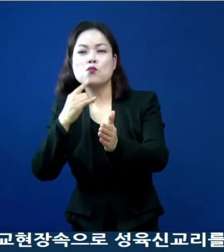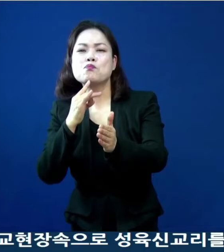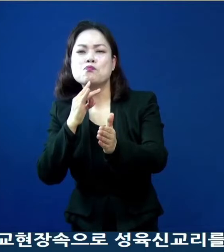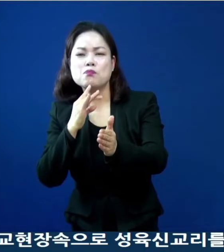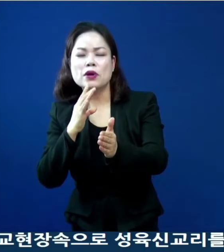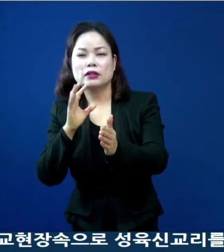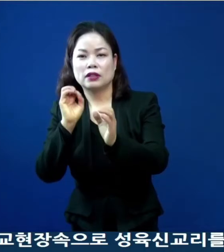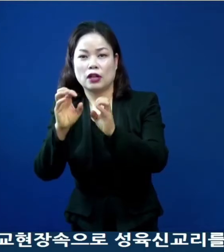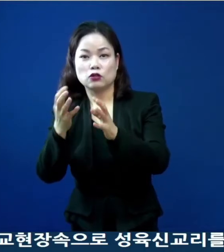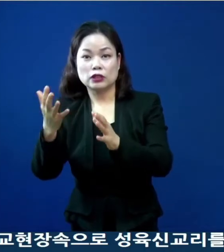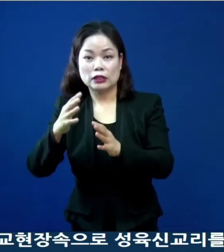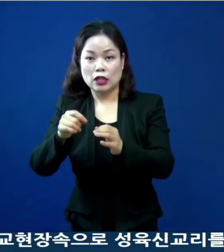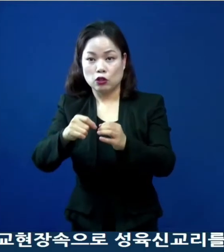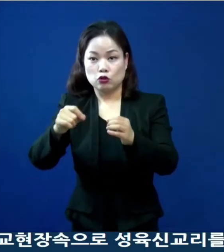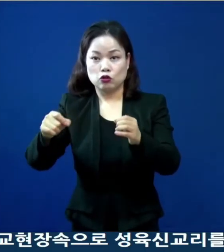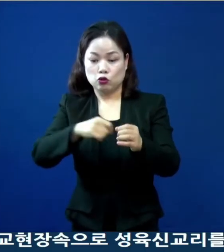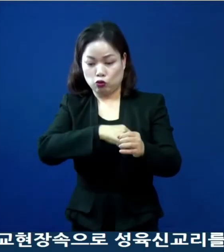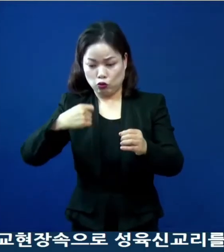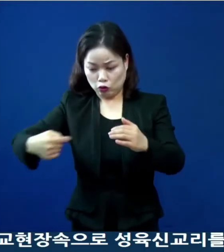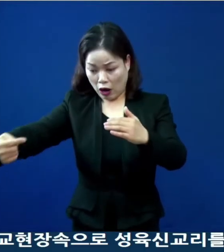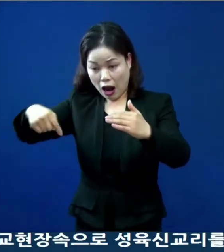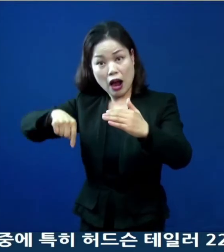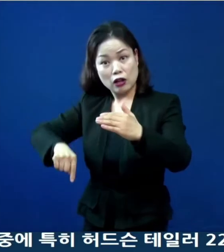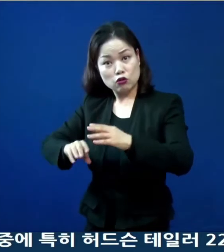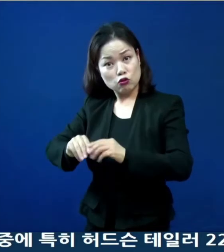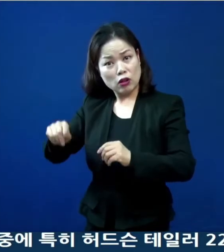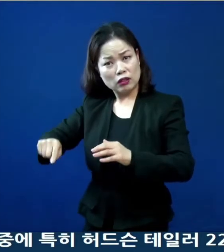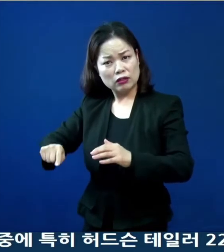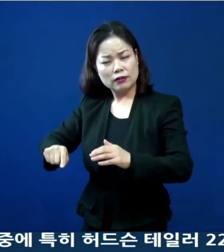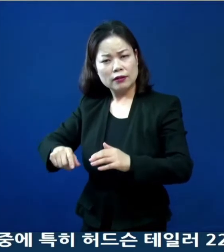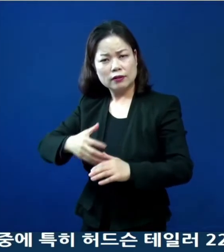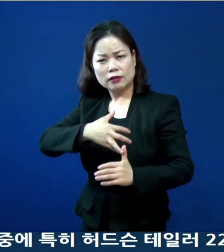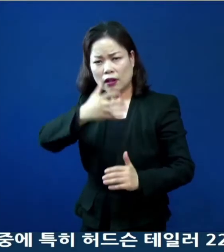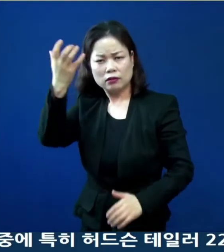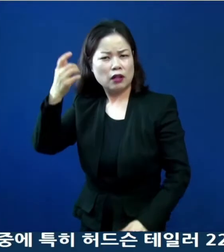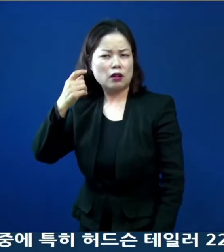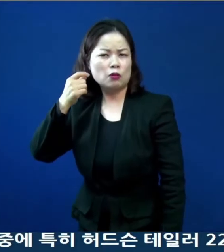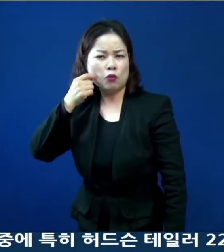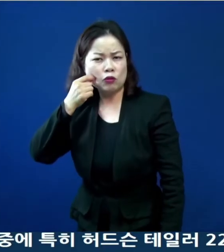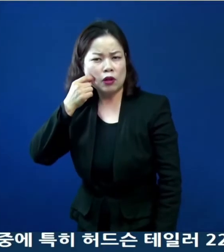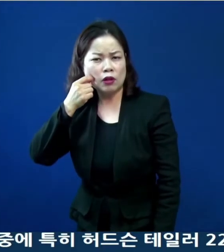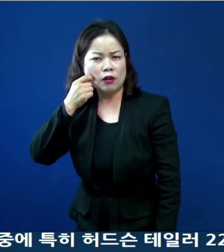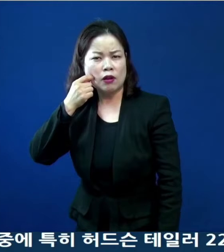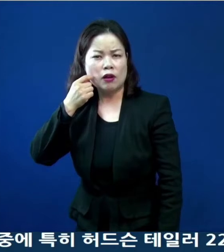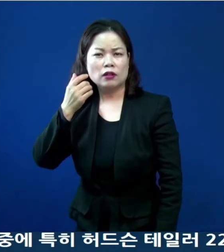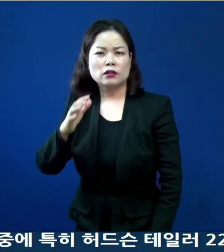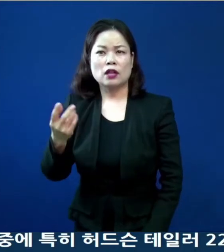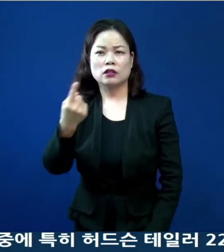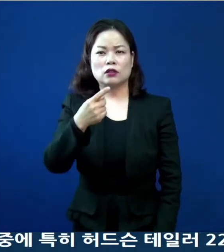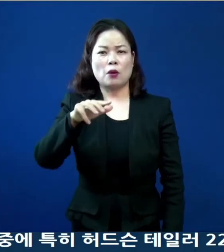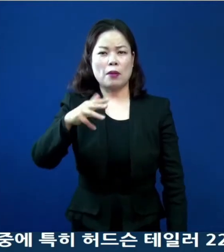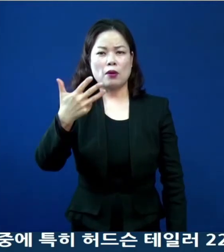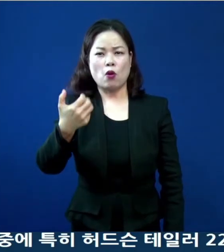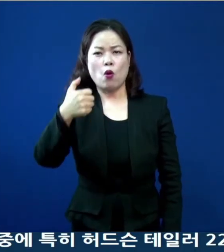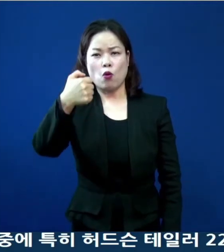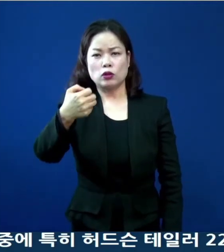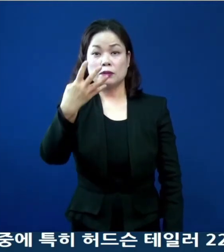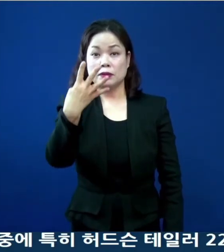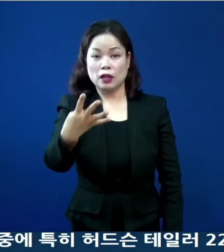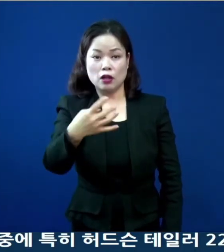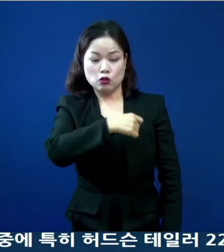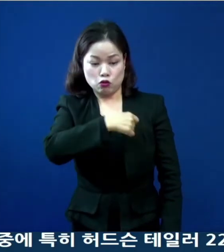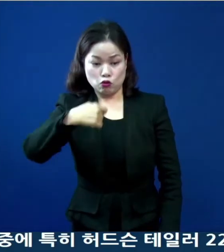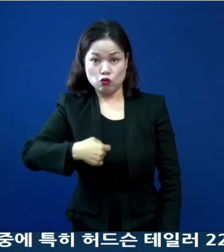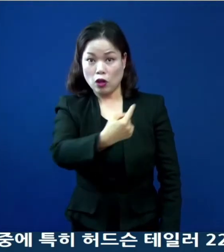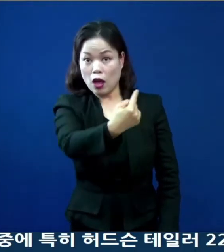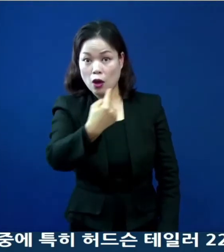있었는데 중국 내주로 들어간다는 것은 상상도 못하는 그런 시기였습니다. 근데 1854년에 중국에